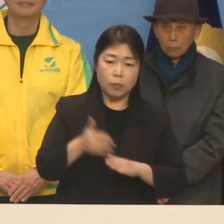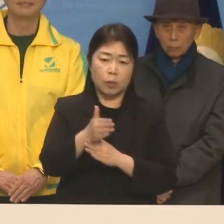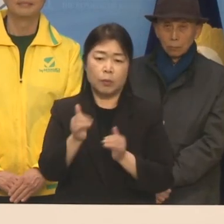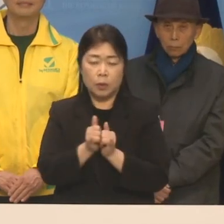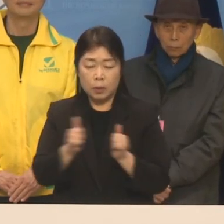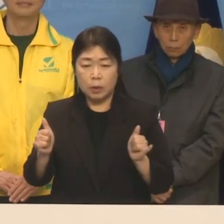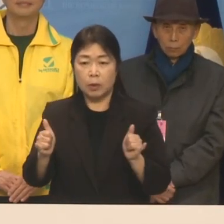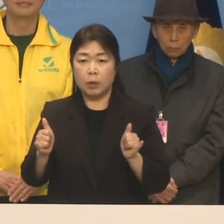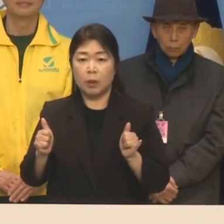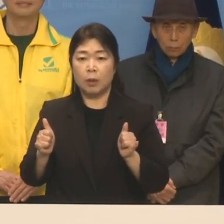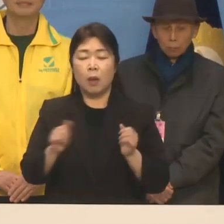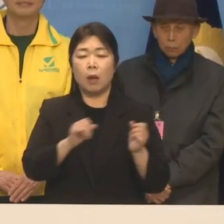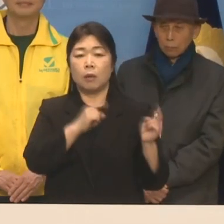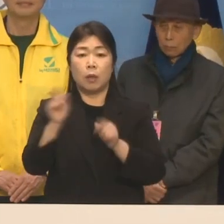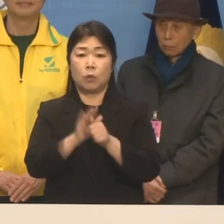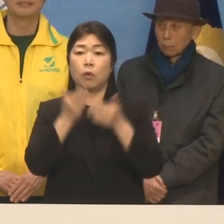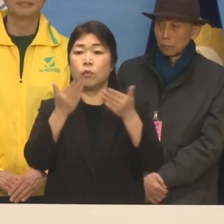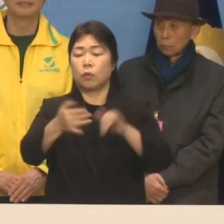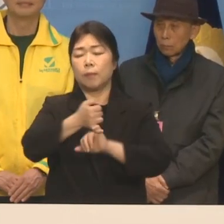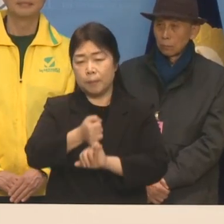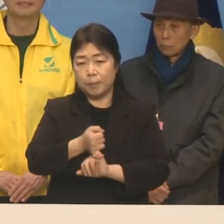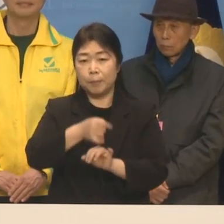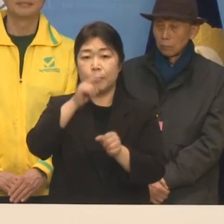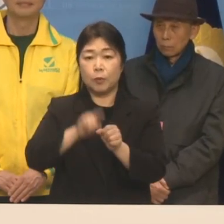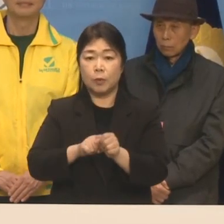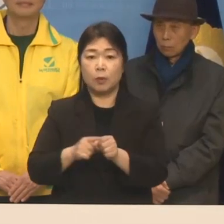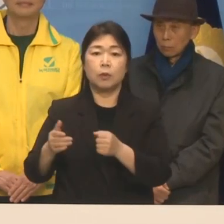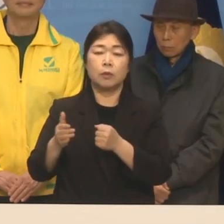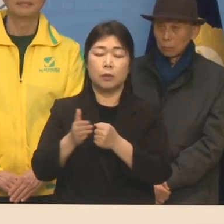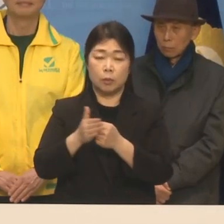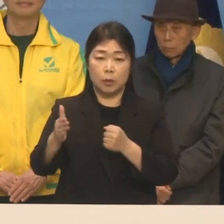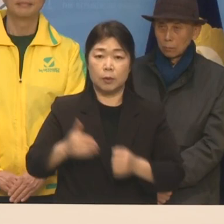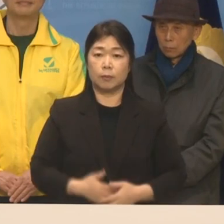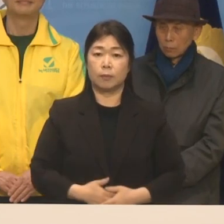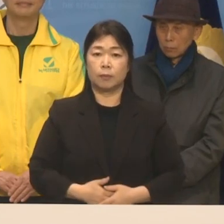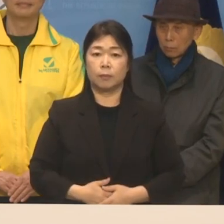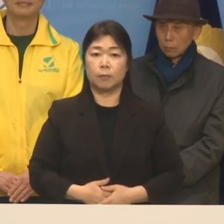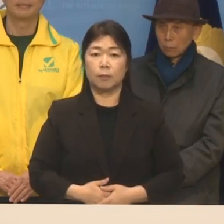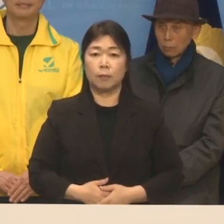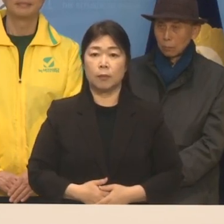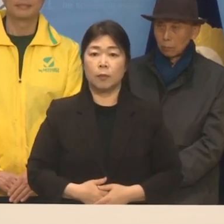농민을 살려내겠다는 그러한 의지로